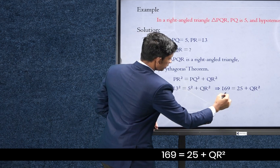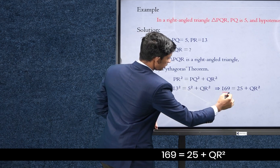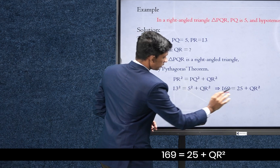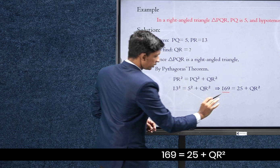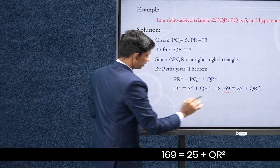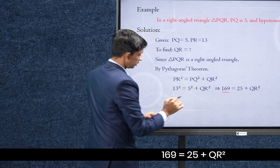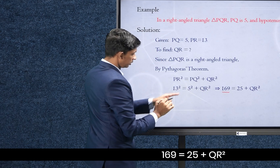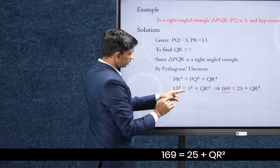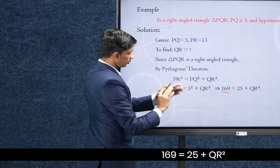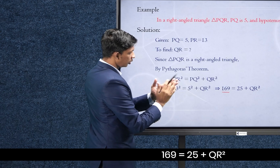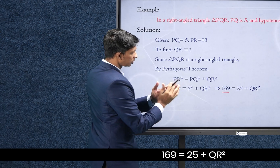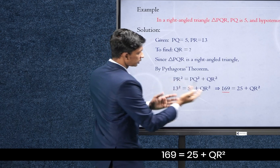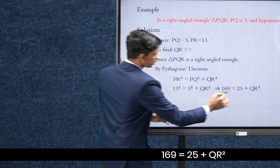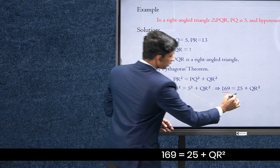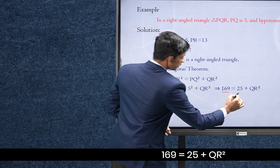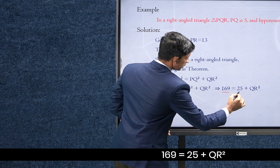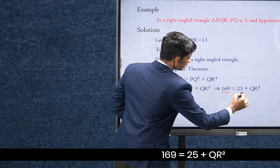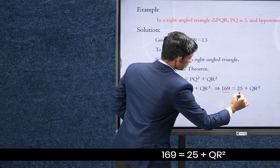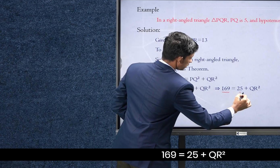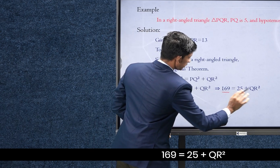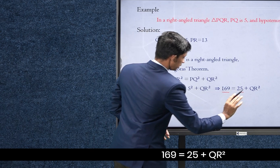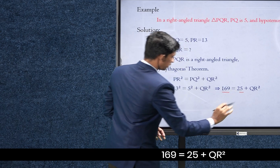169 is equal 25 plus QR square.